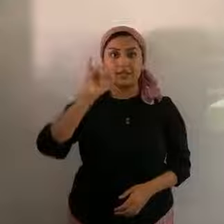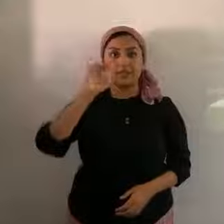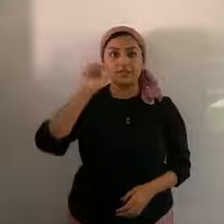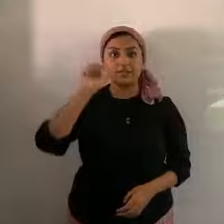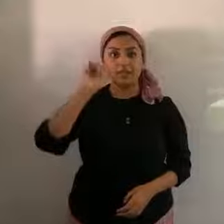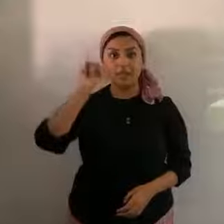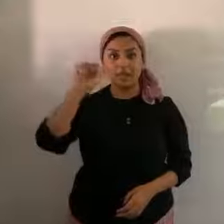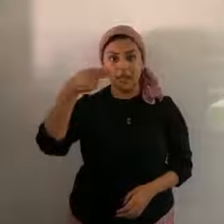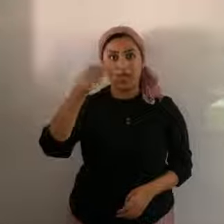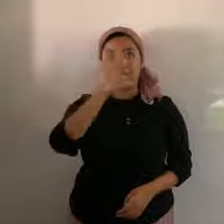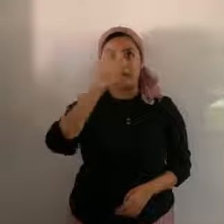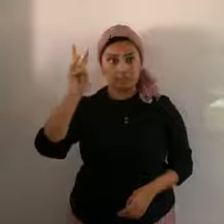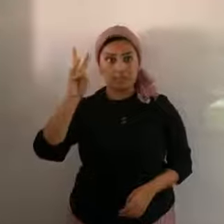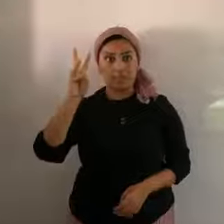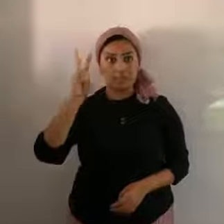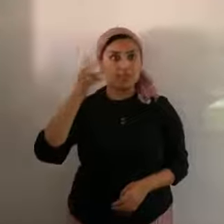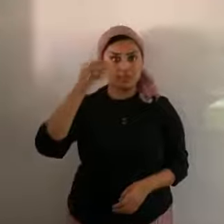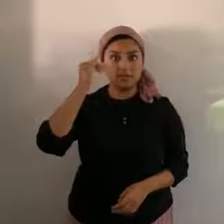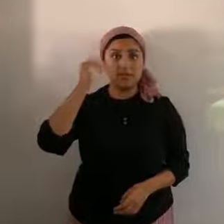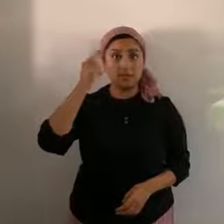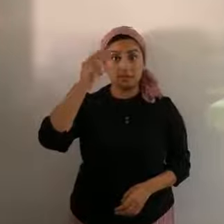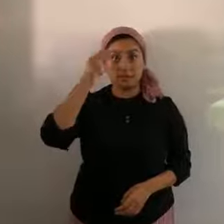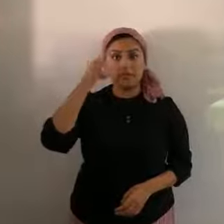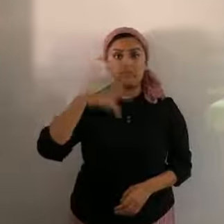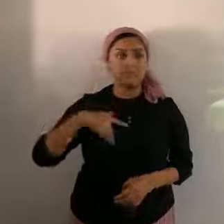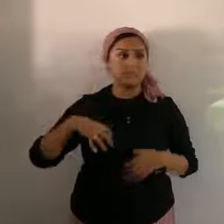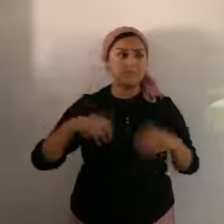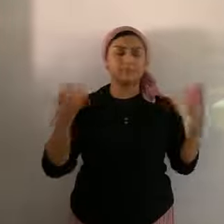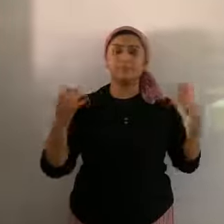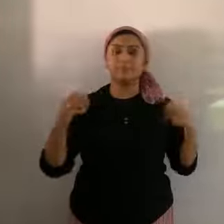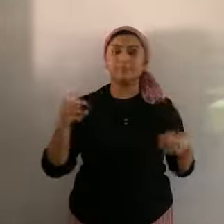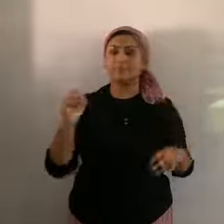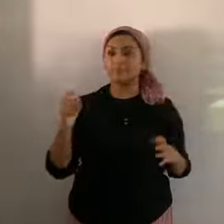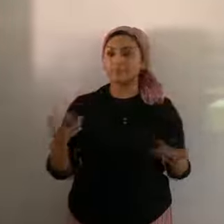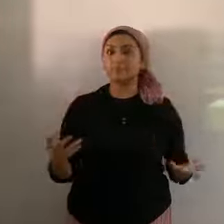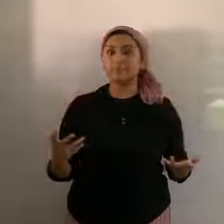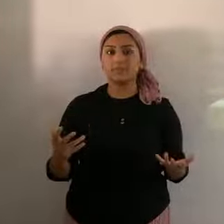a cualquiera y más al Eterno, pues